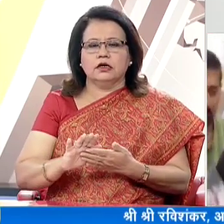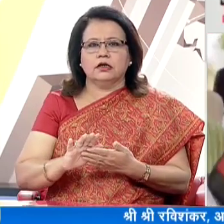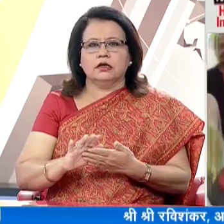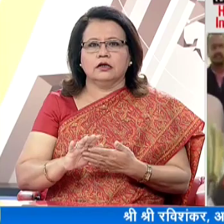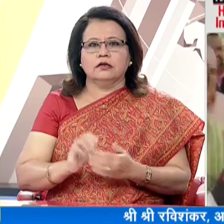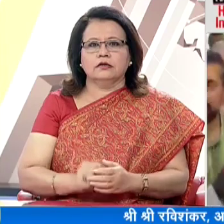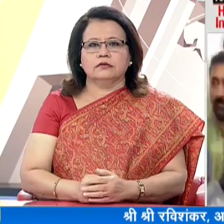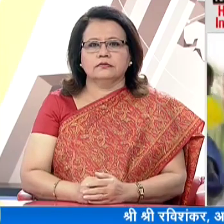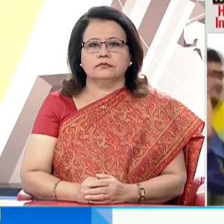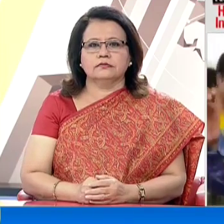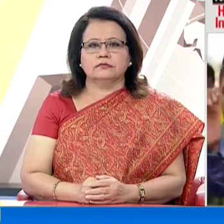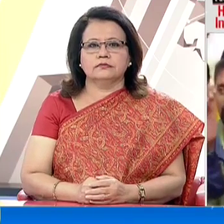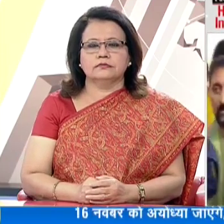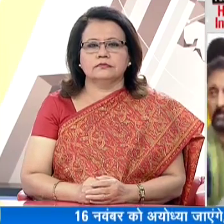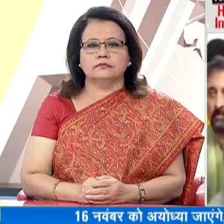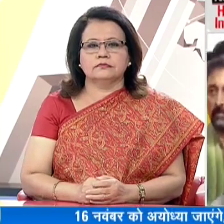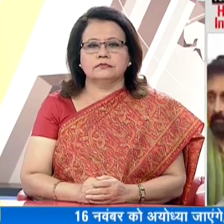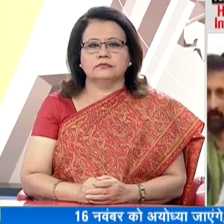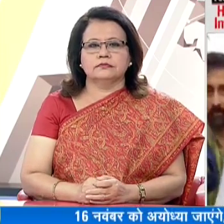चलिए, मनीष तिवारी जी कह रहे हैं कि जो कांग्रेस के लीडर हैं